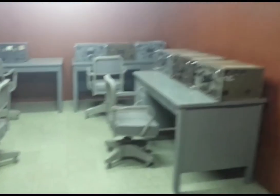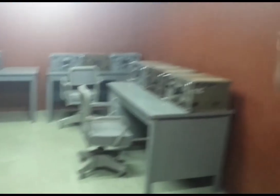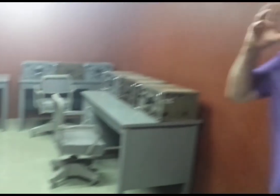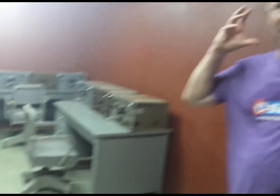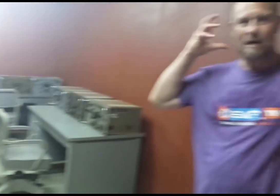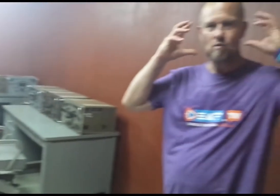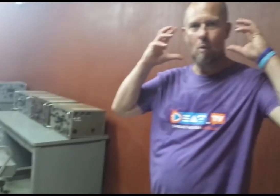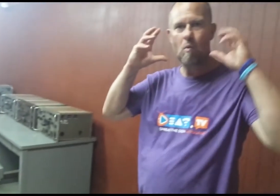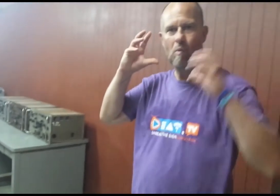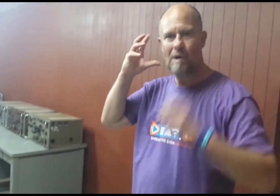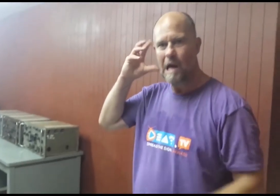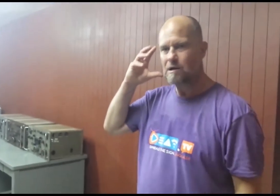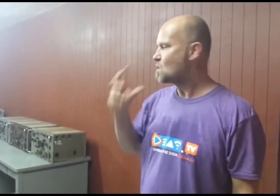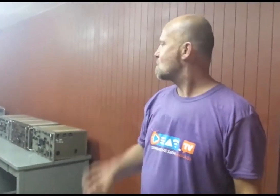Das war die Radiostation für Funker.